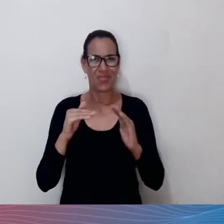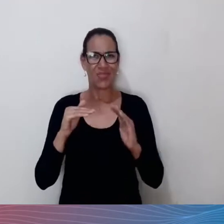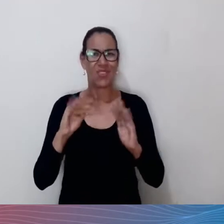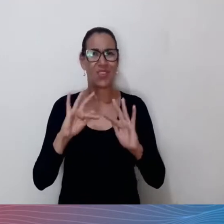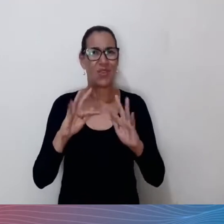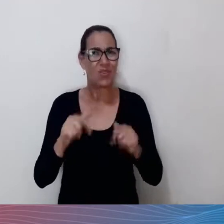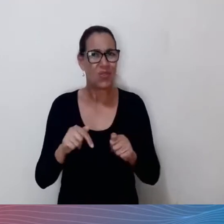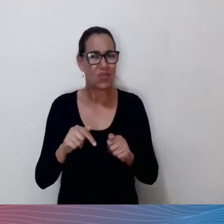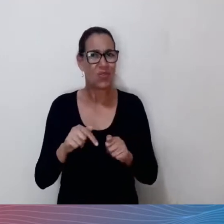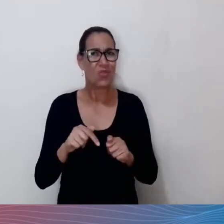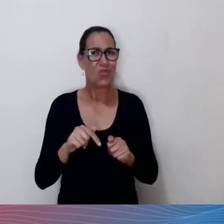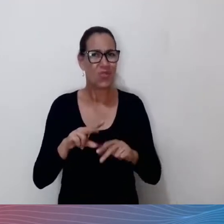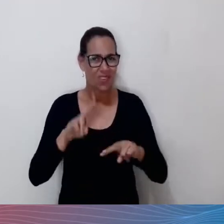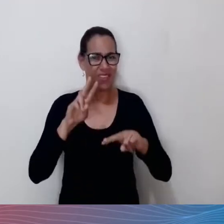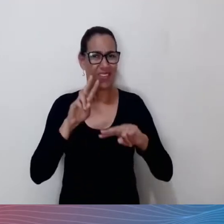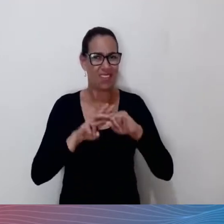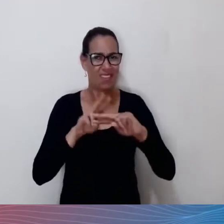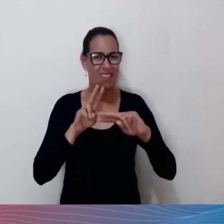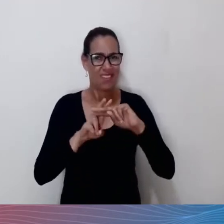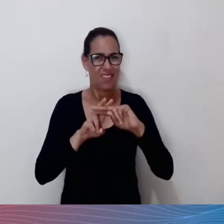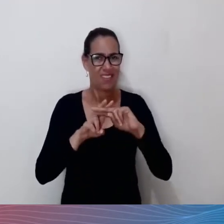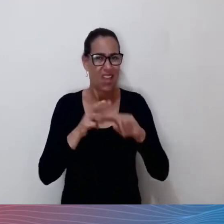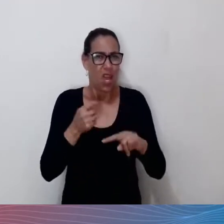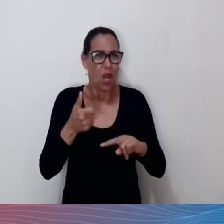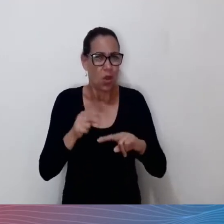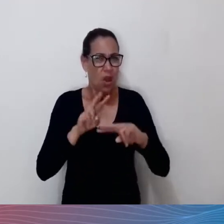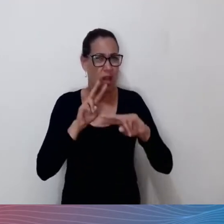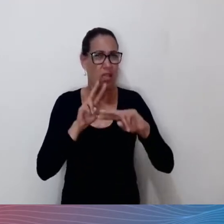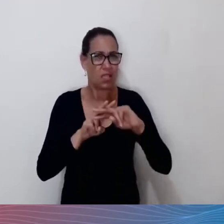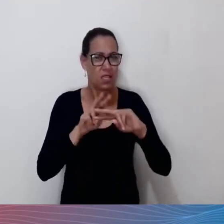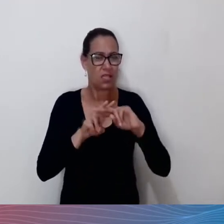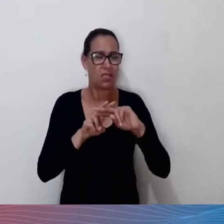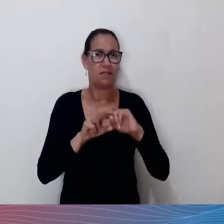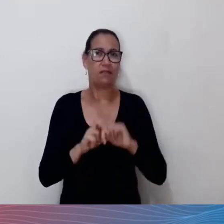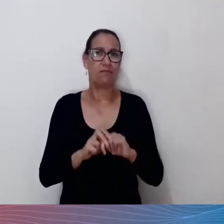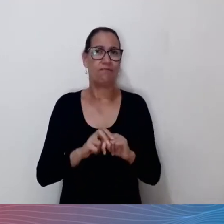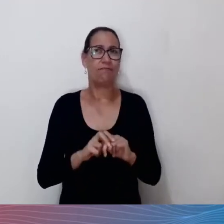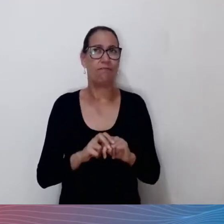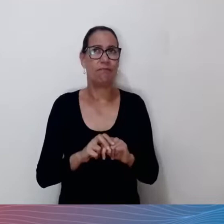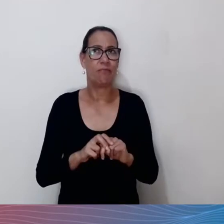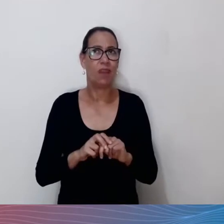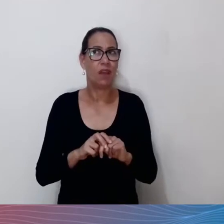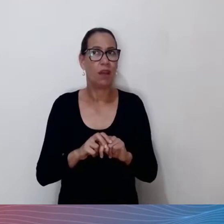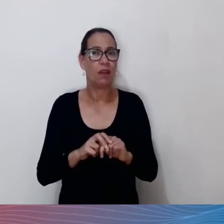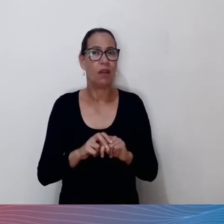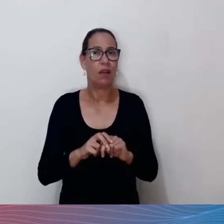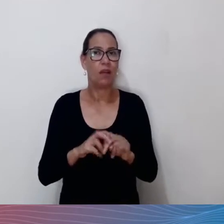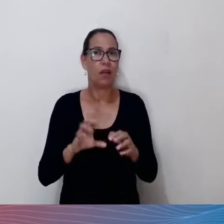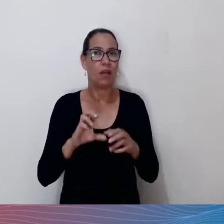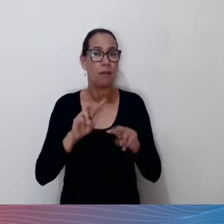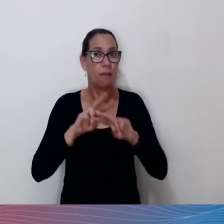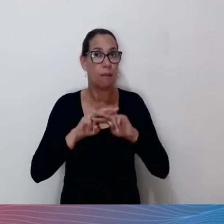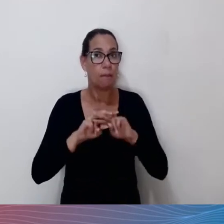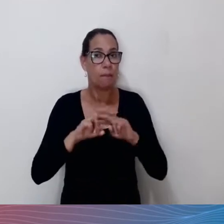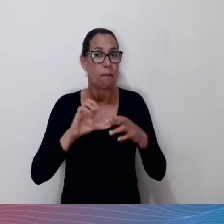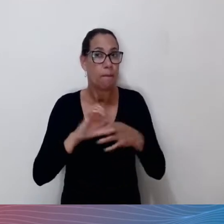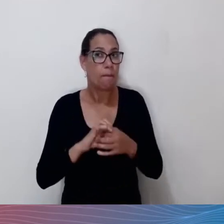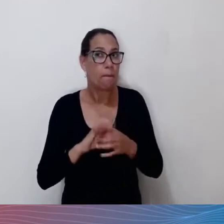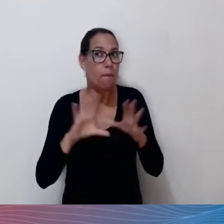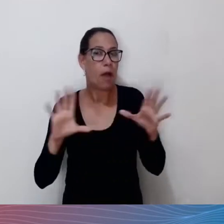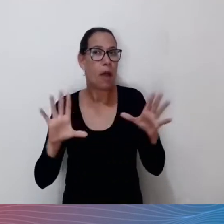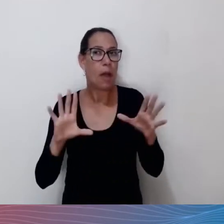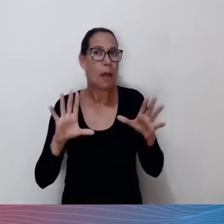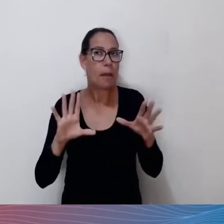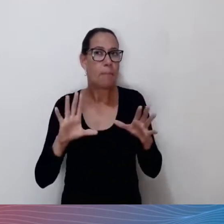aprisionamento em Roma, estava para ser solto temporariamente. Ele escreveu para